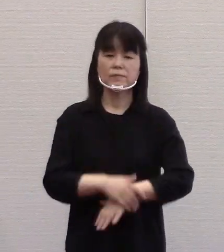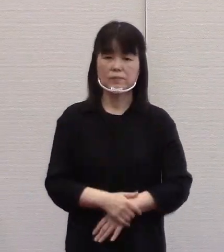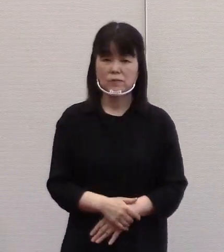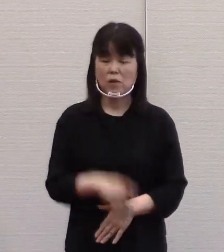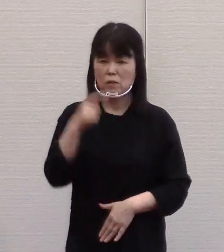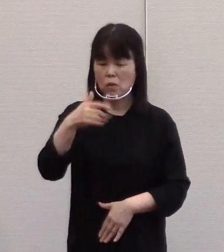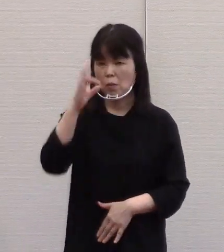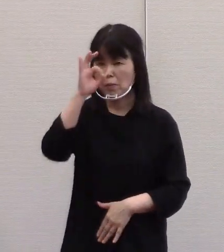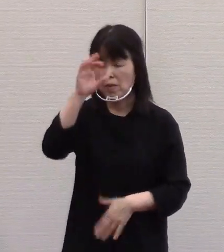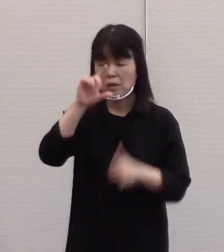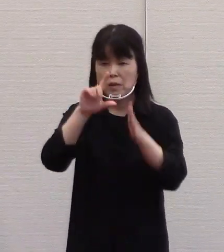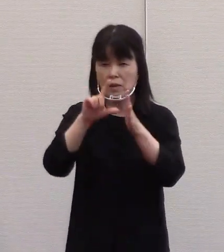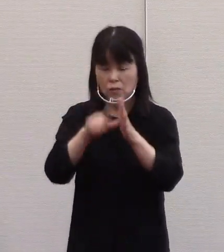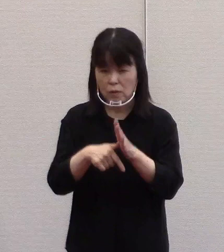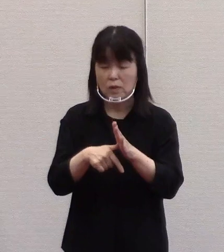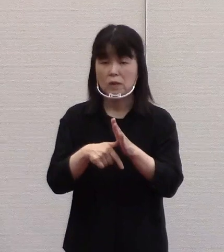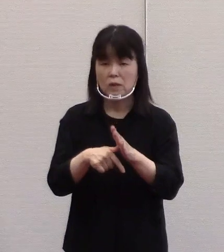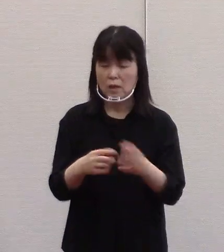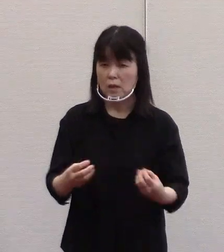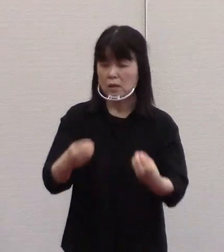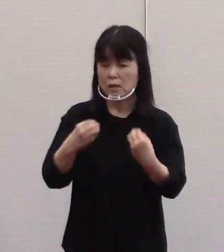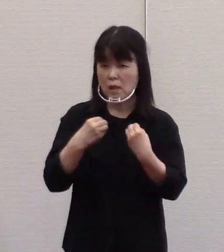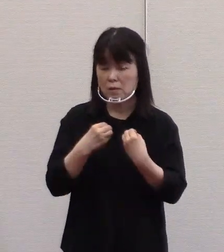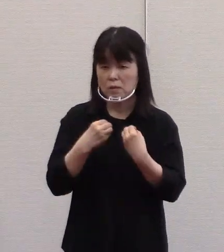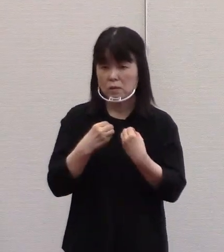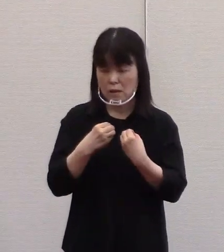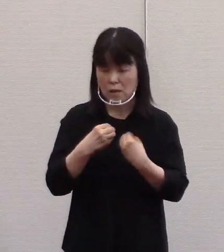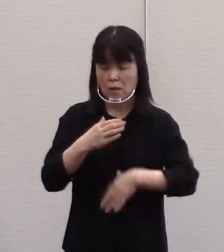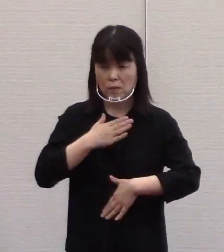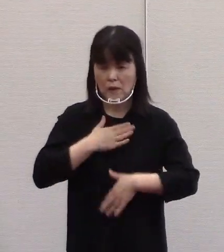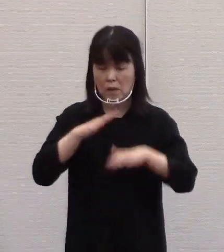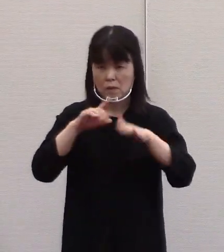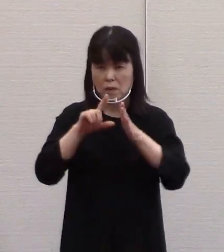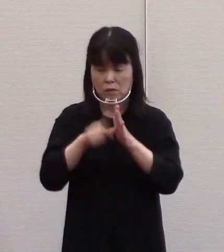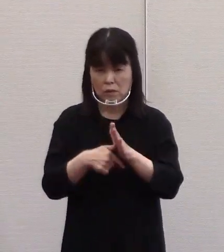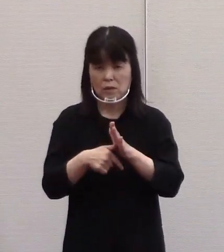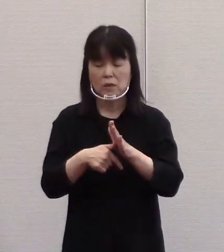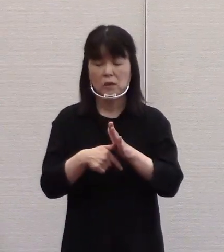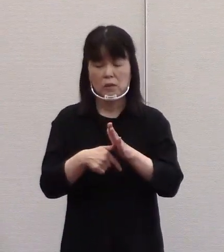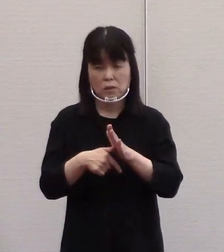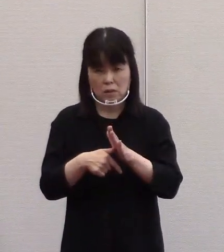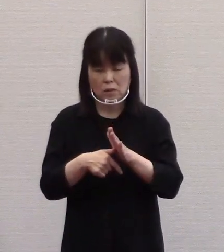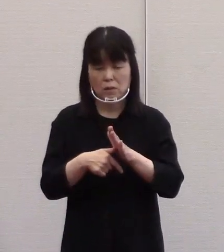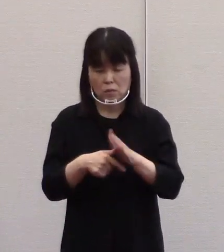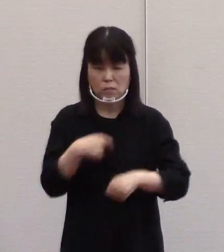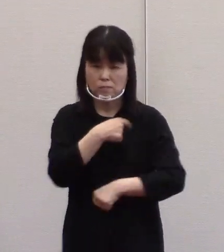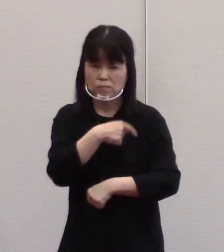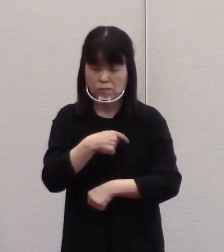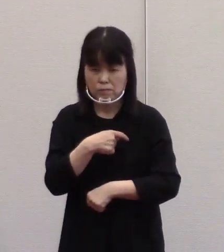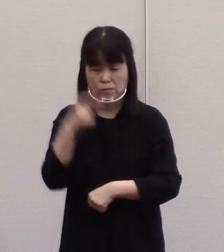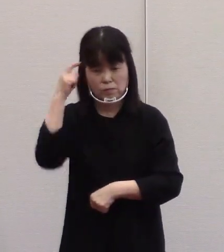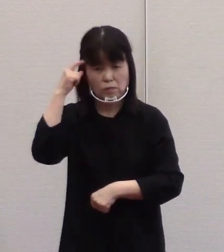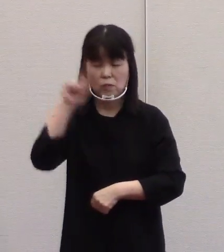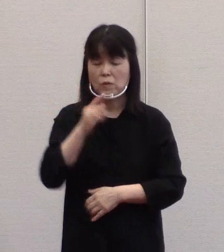られたときというか、まあ、感染をまあ知ったときですね、どのようなまあ率直な心境 を。